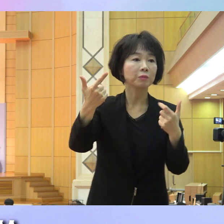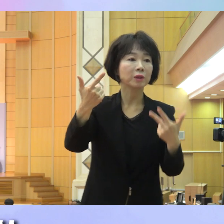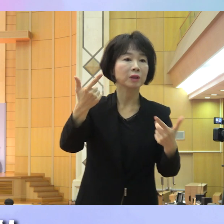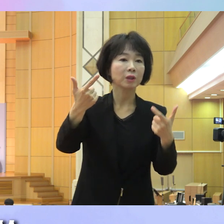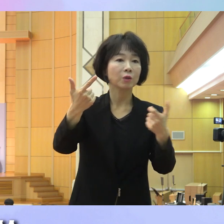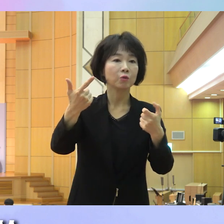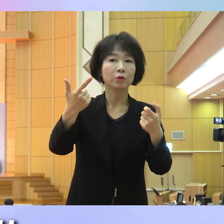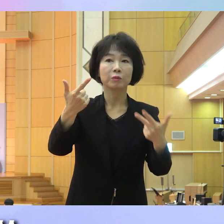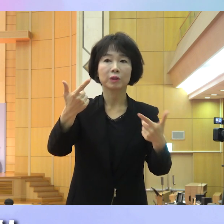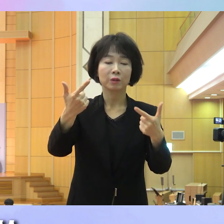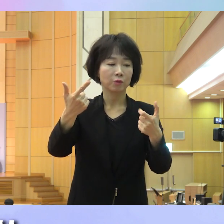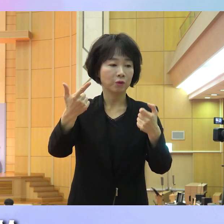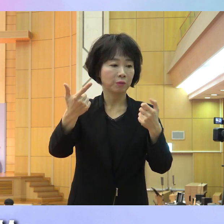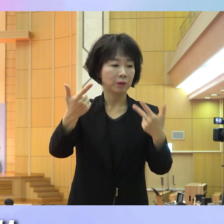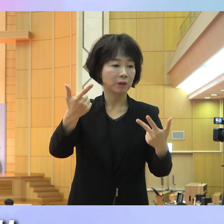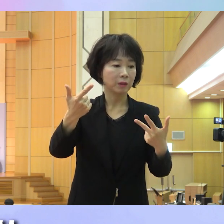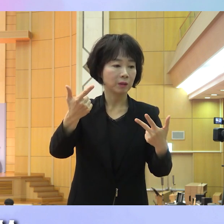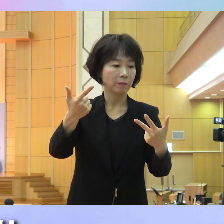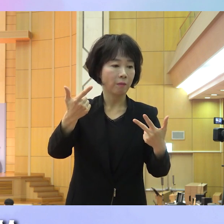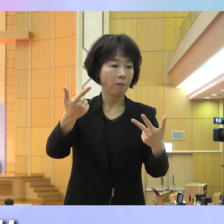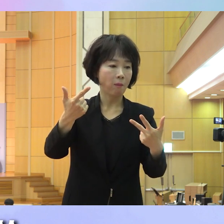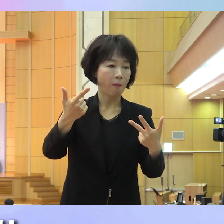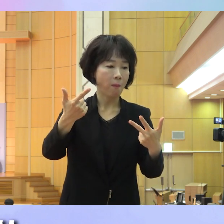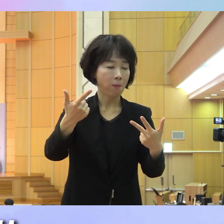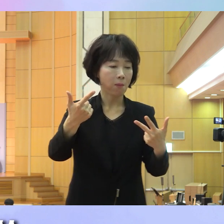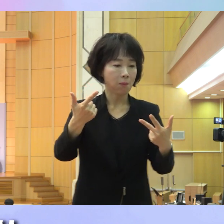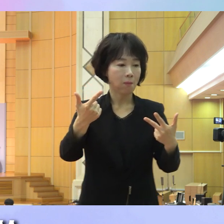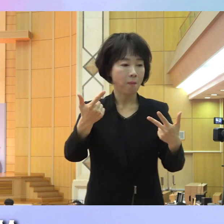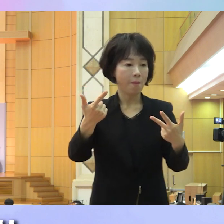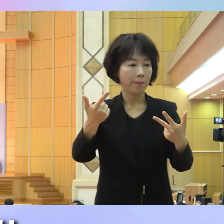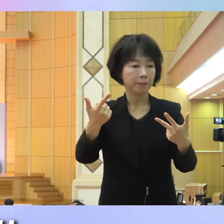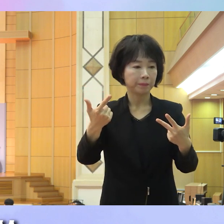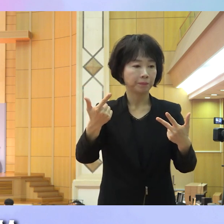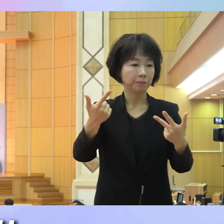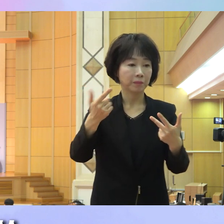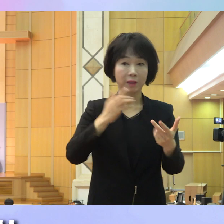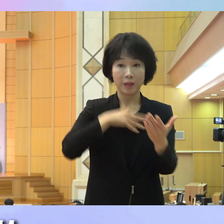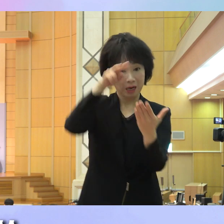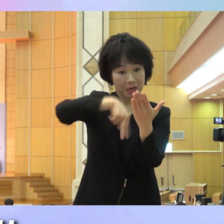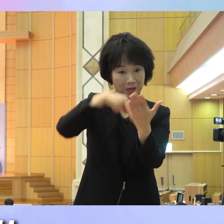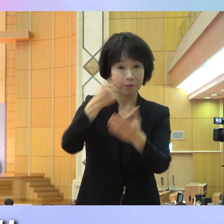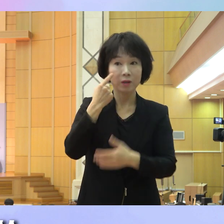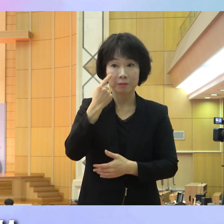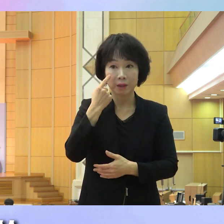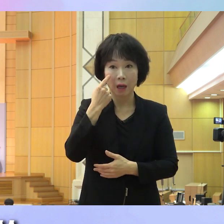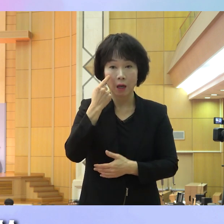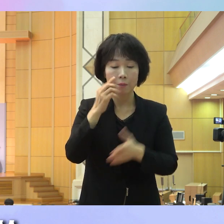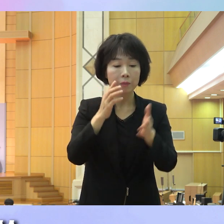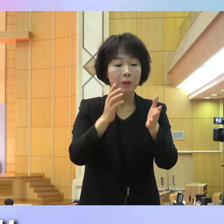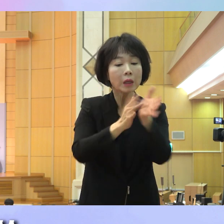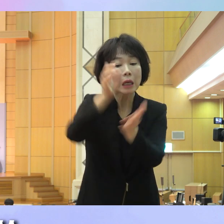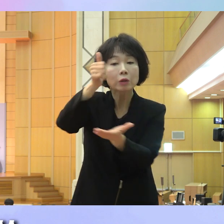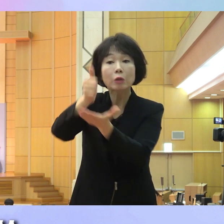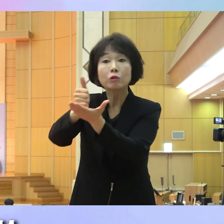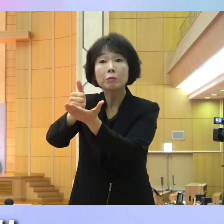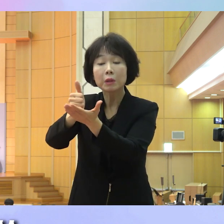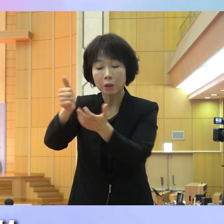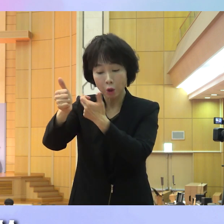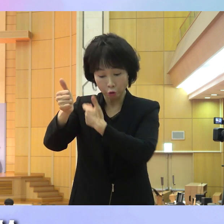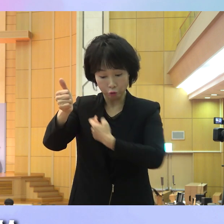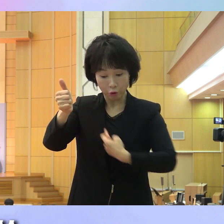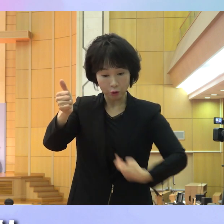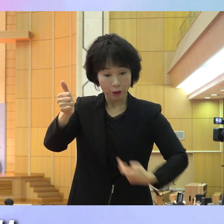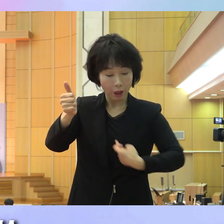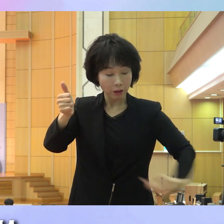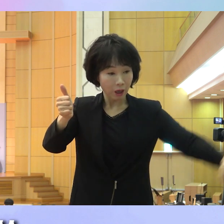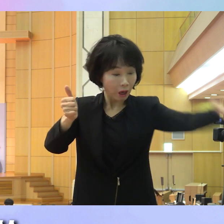67절로 69절의 말씀입니다. 말씀 봉독하겠습니다. 예수께서 12 제자에게